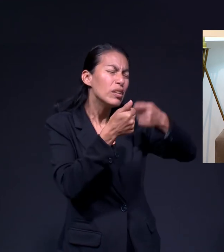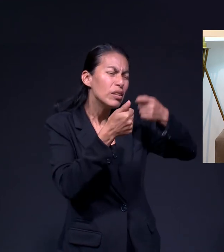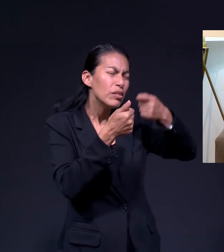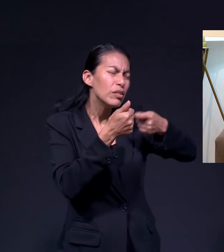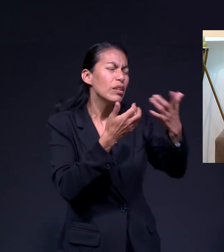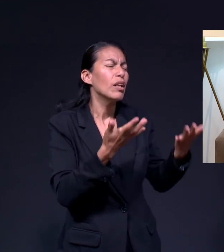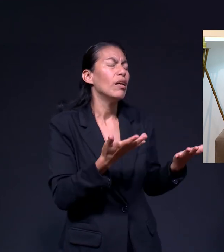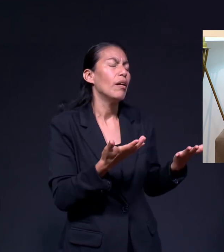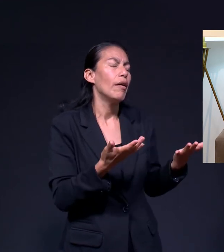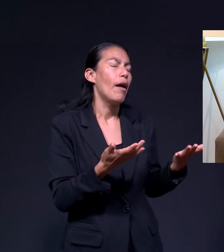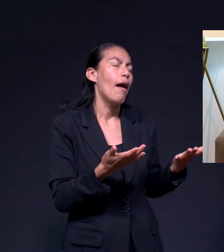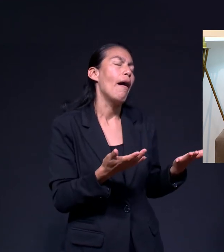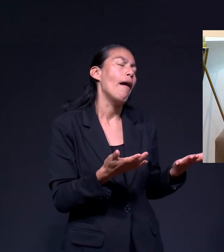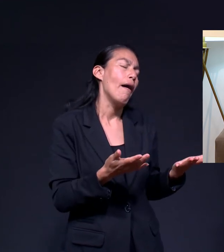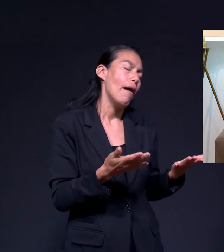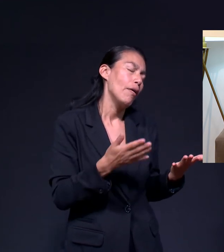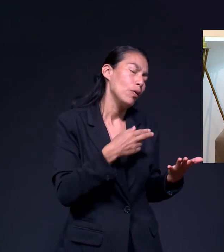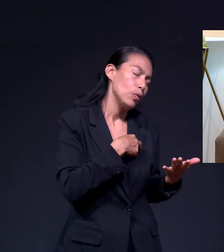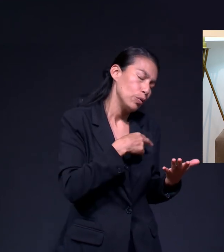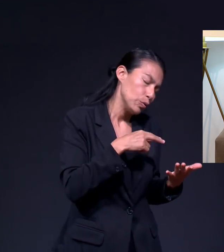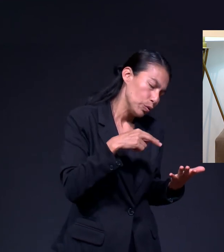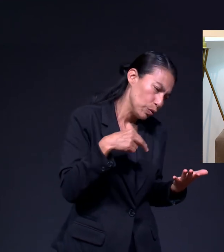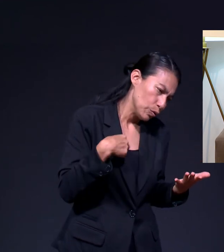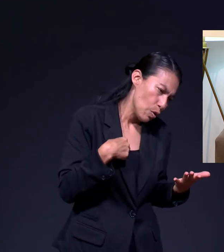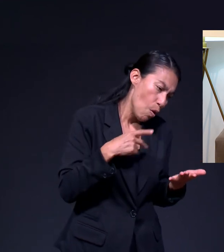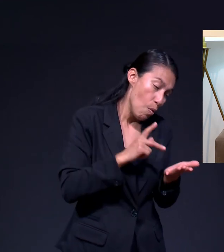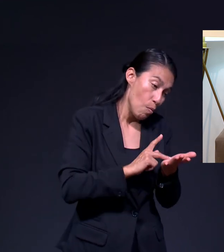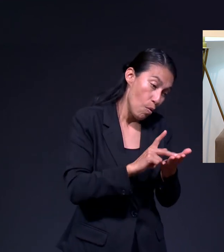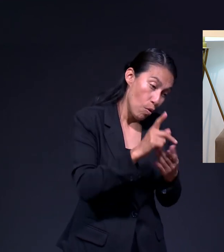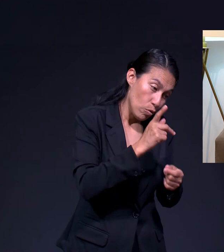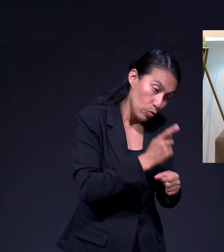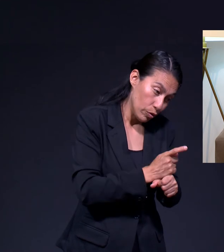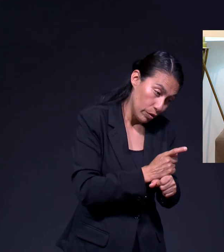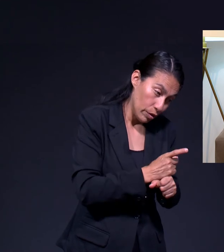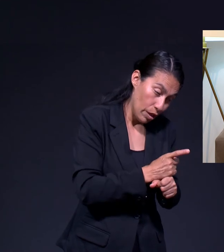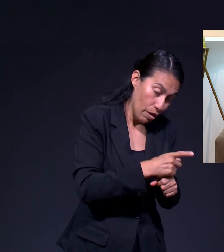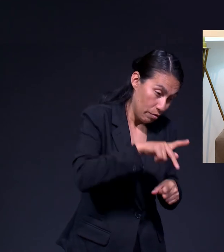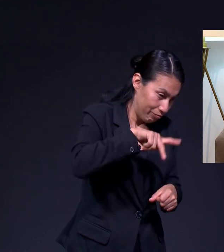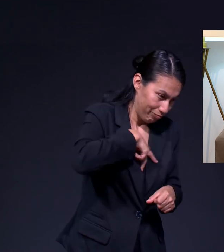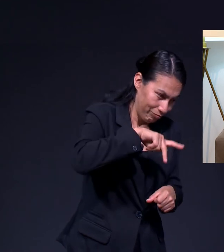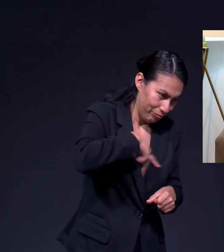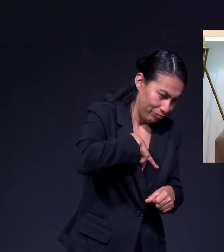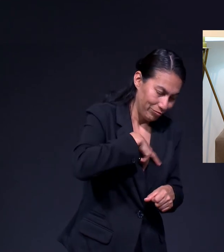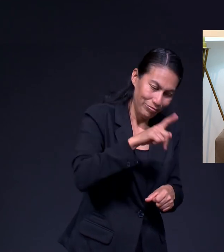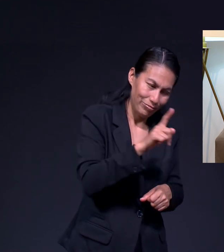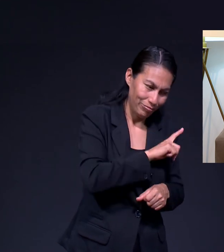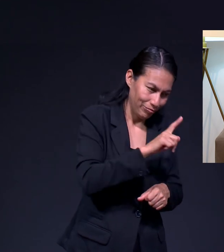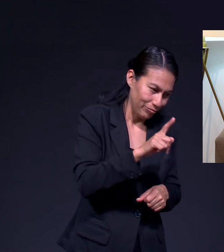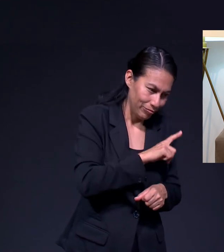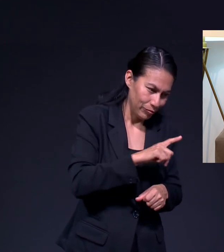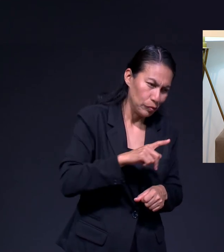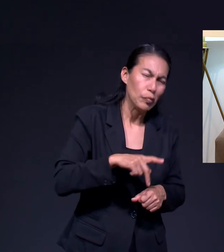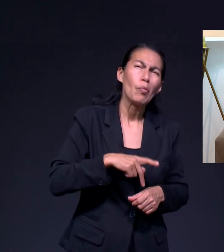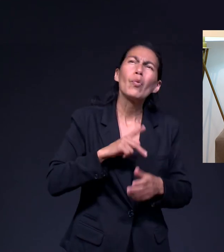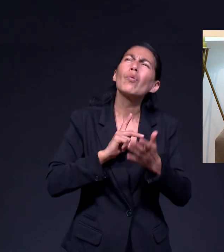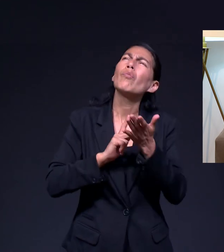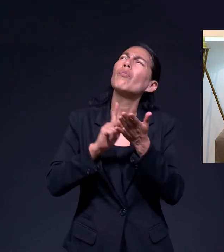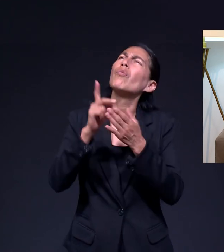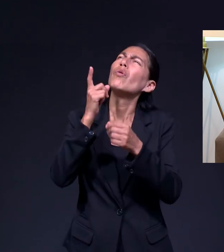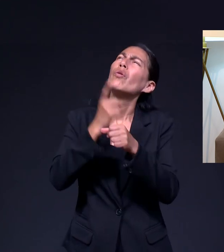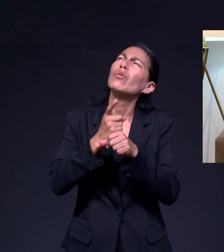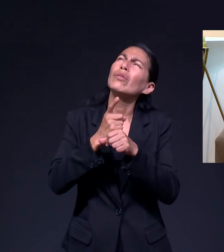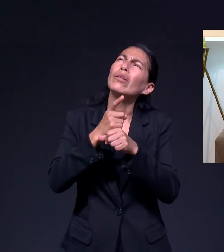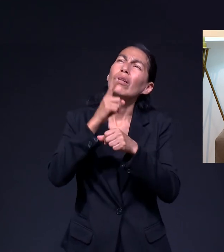expresamos con el ayuno que sencillamente nos abrimos a la voluntad de dios y nos